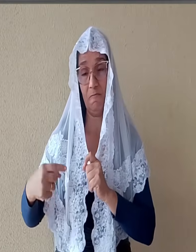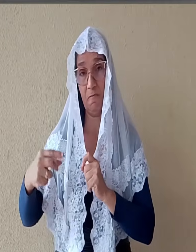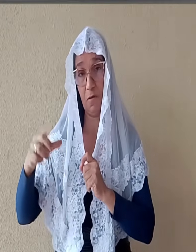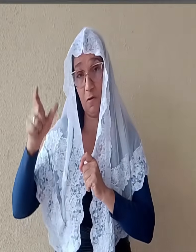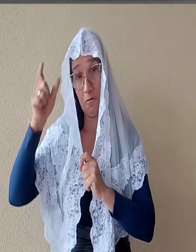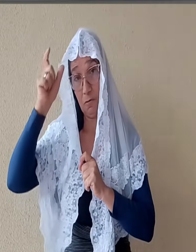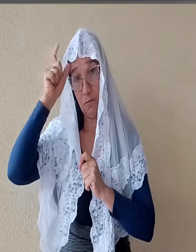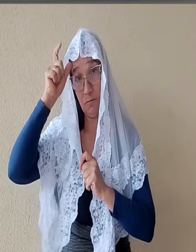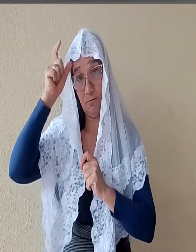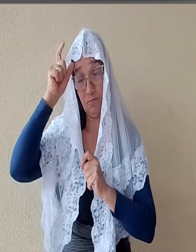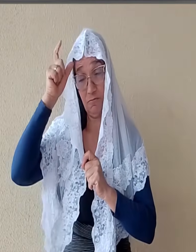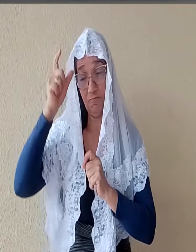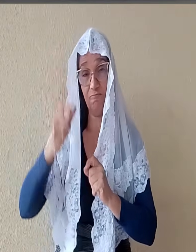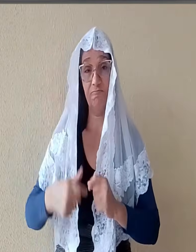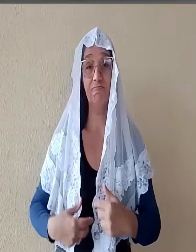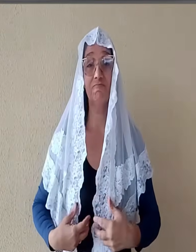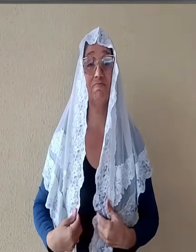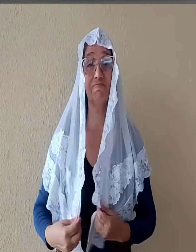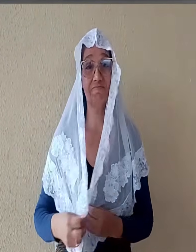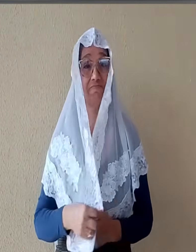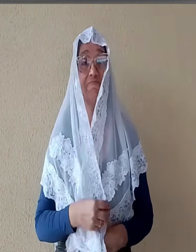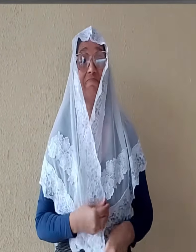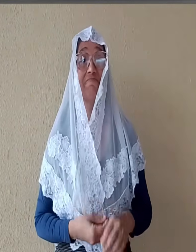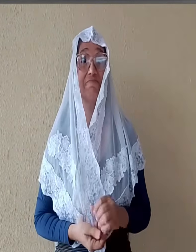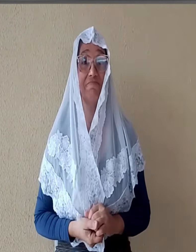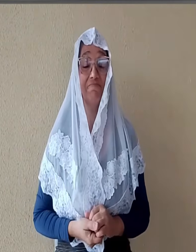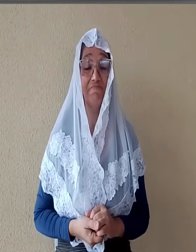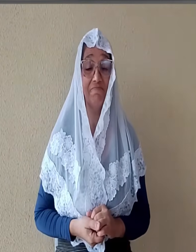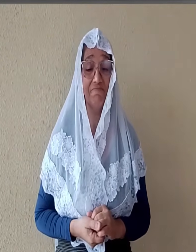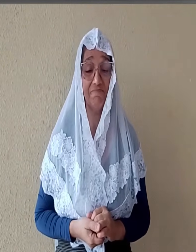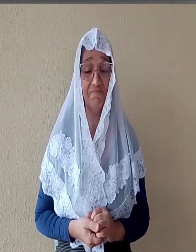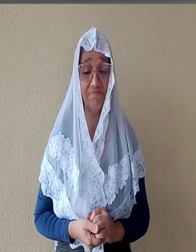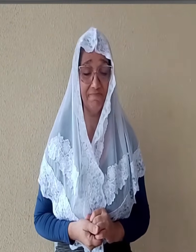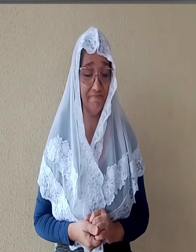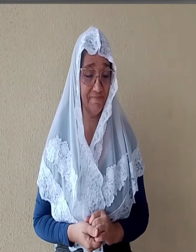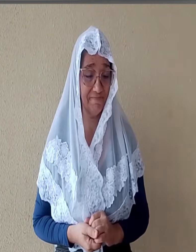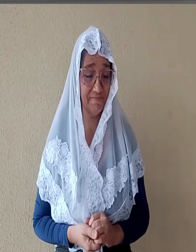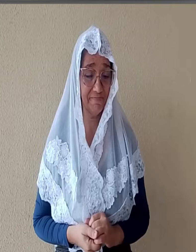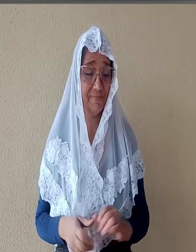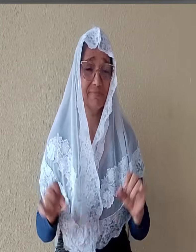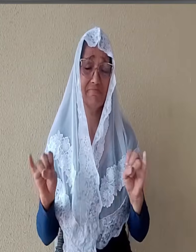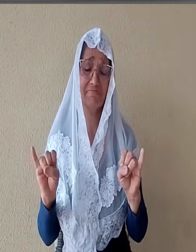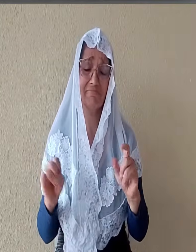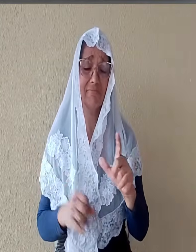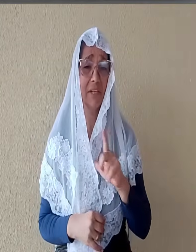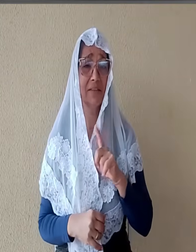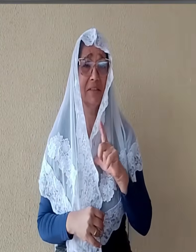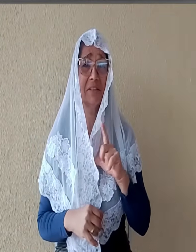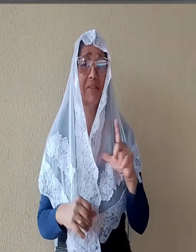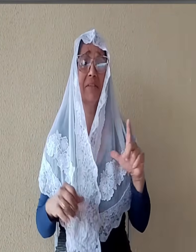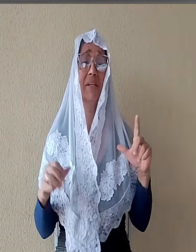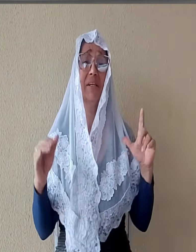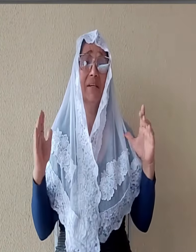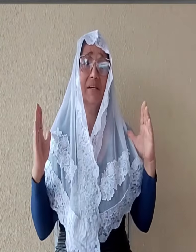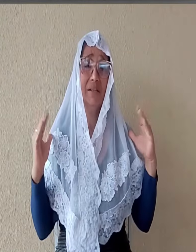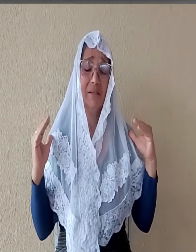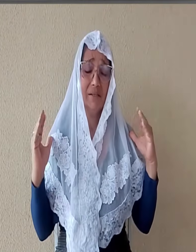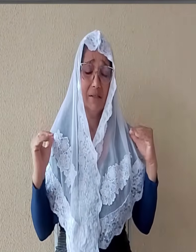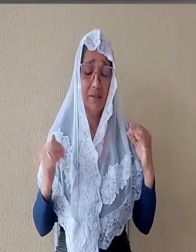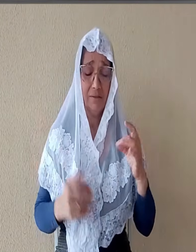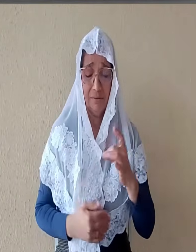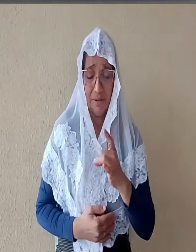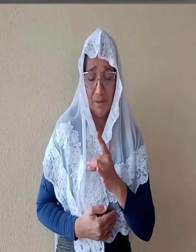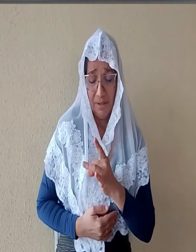vai acontecer comigo? Eu não tenho condição. Olha a situação do nosso Senhor lá na terra, olha a situação de Moisés,